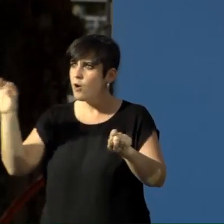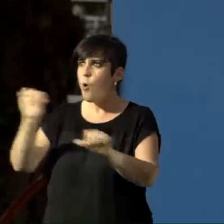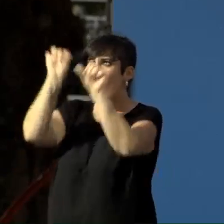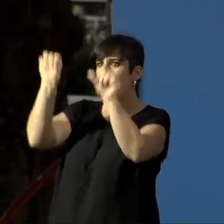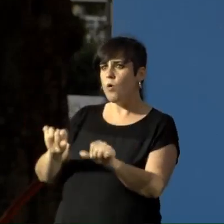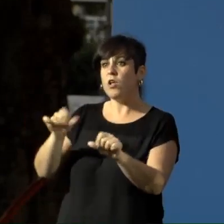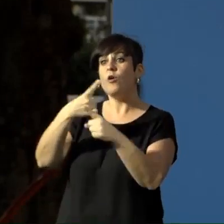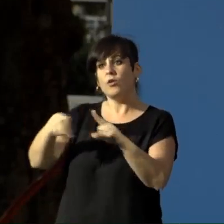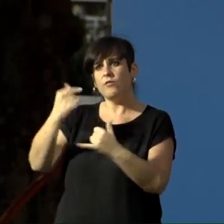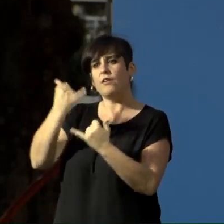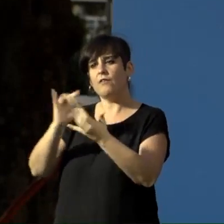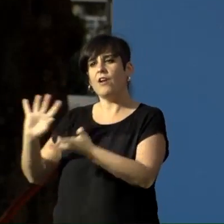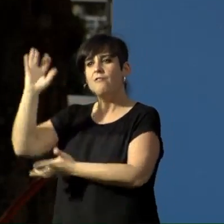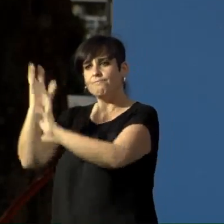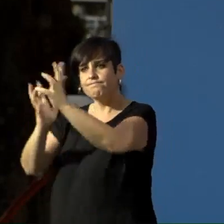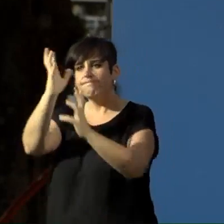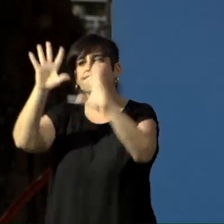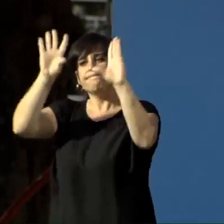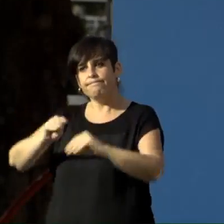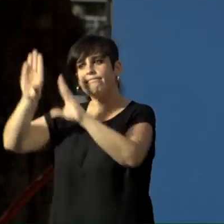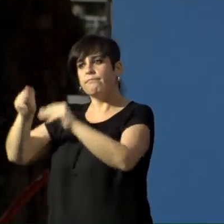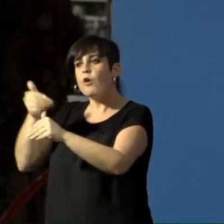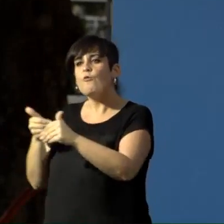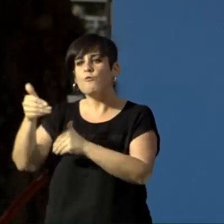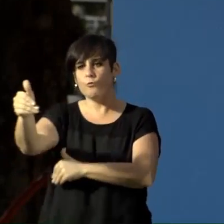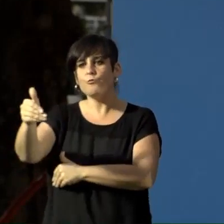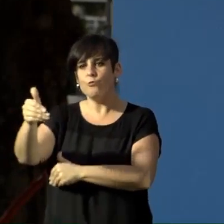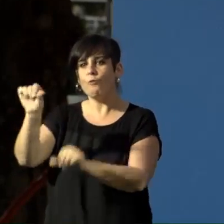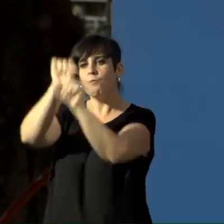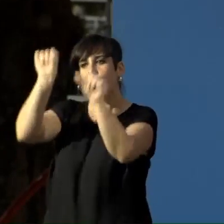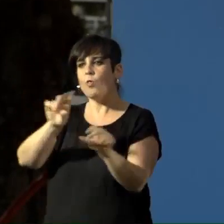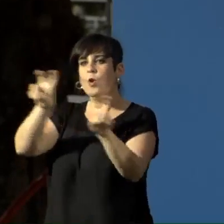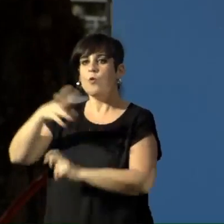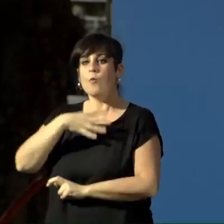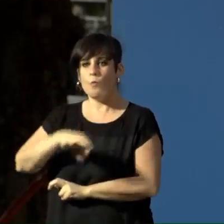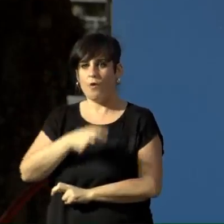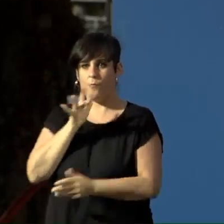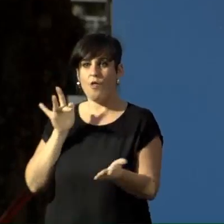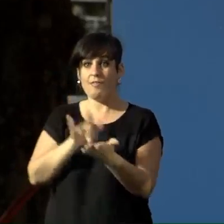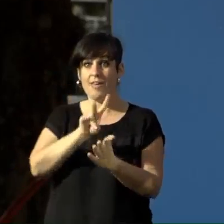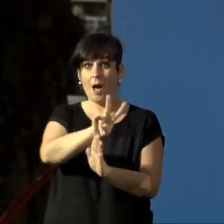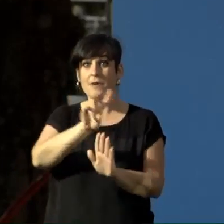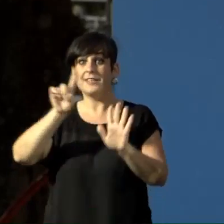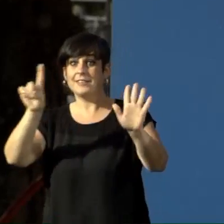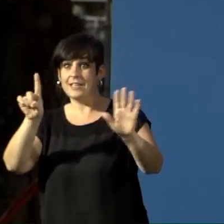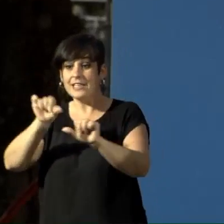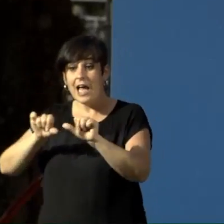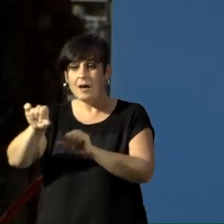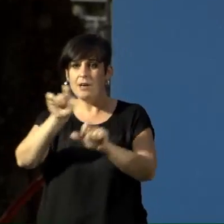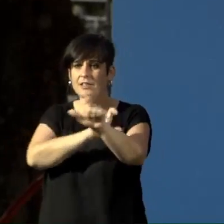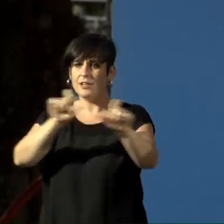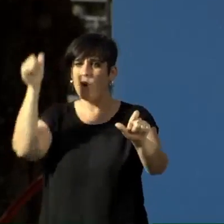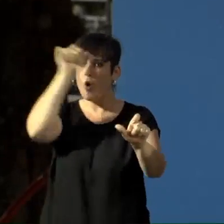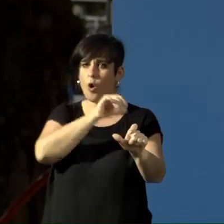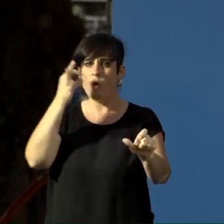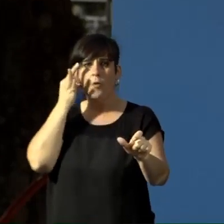lumes que destruen a nosa terra pronto será posible. A partir do día 26, as mulleres e os homes que